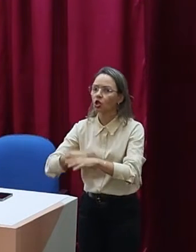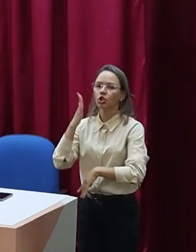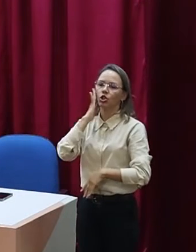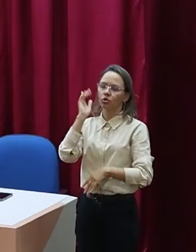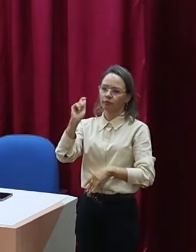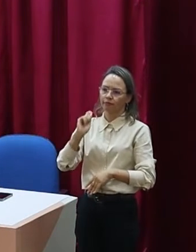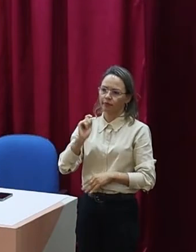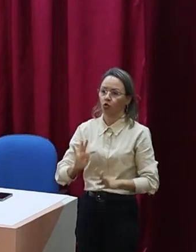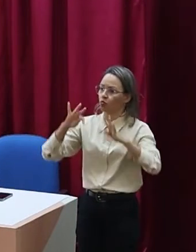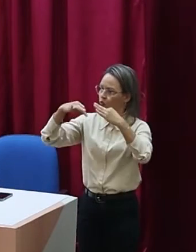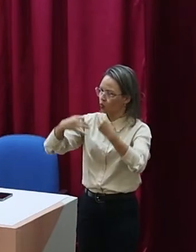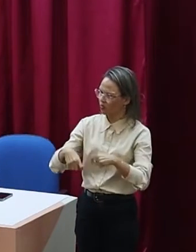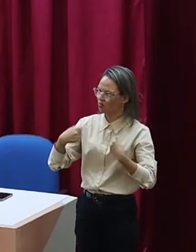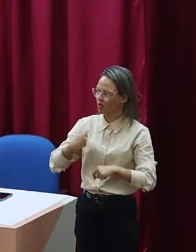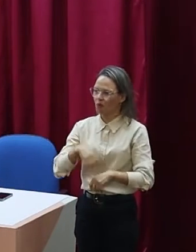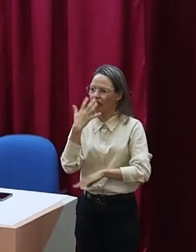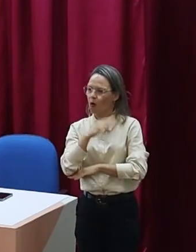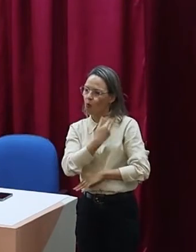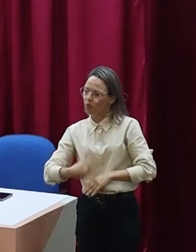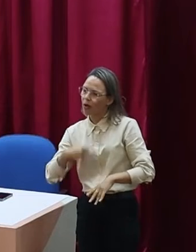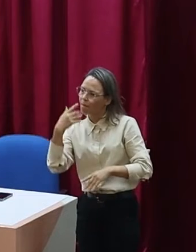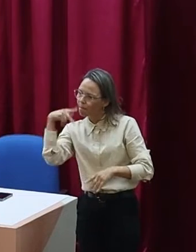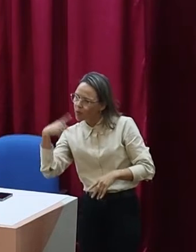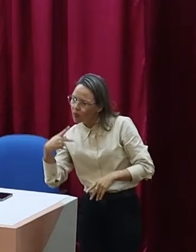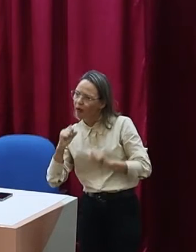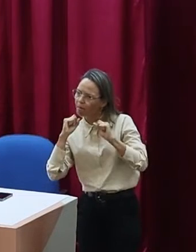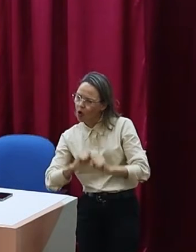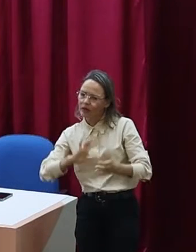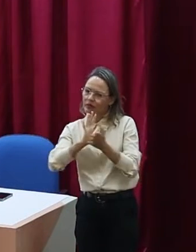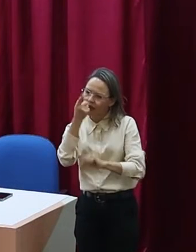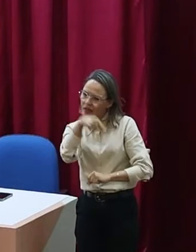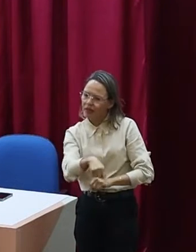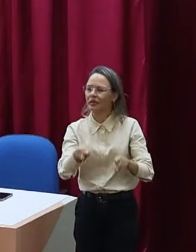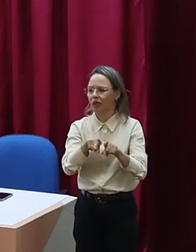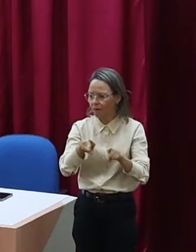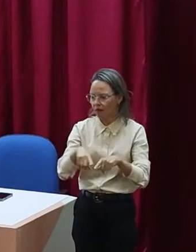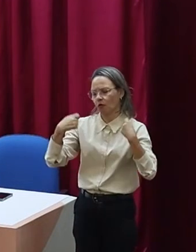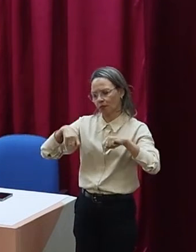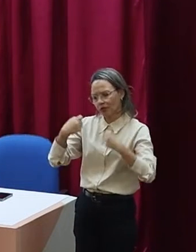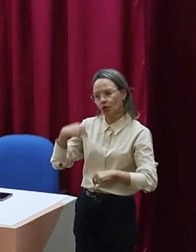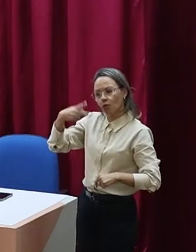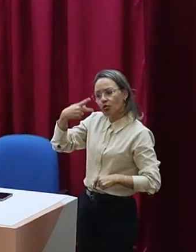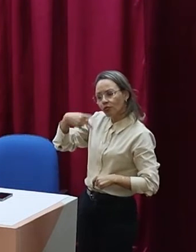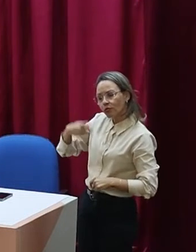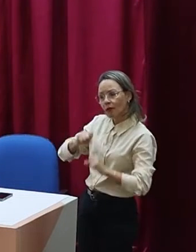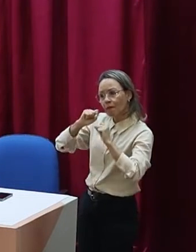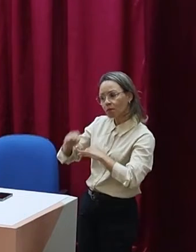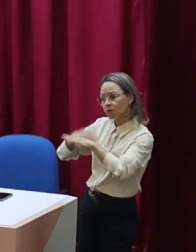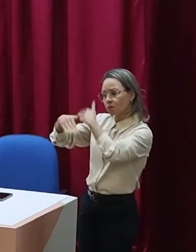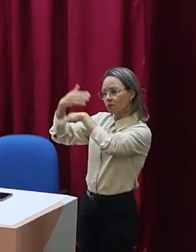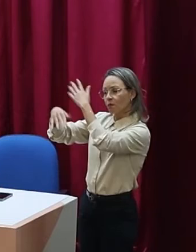pública tem o condão de ser danosa ao meio ambiente. E, portanto, há algumas políticas que necessariamente só prosperam